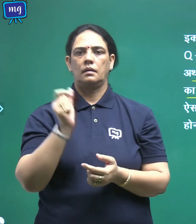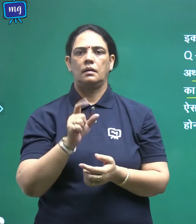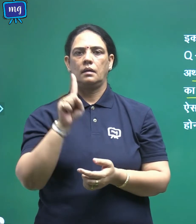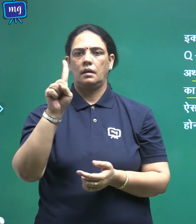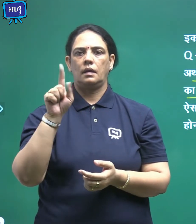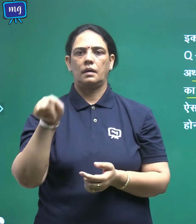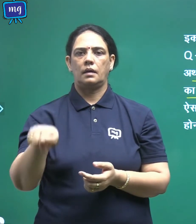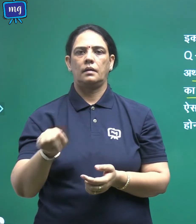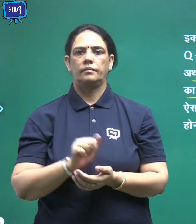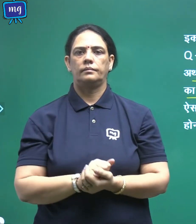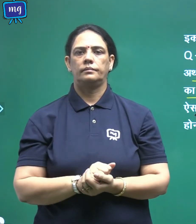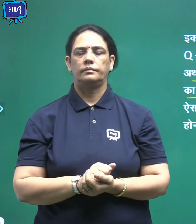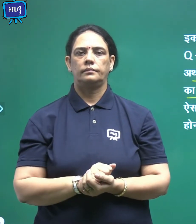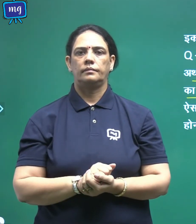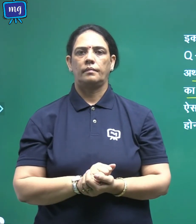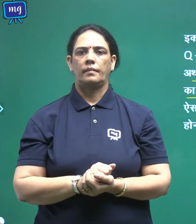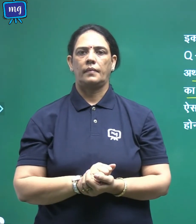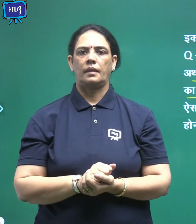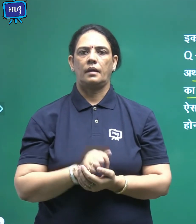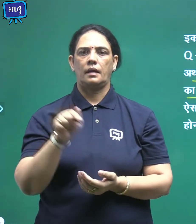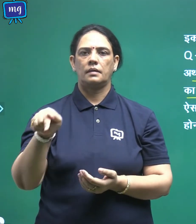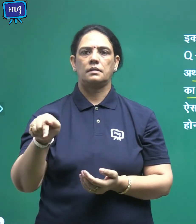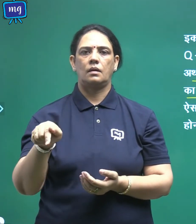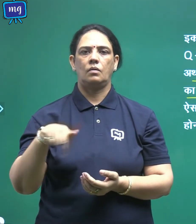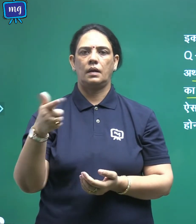1 है, ऐसा होने के लिए